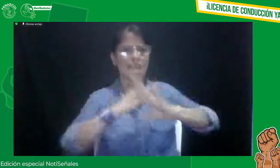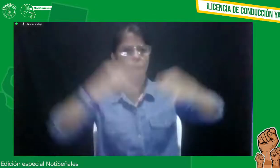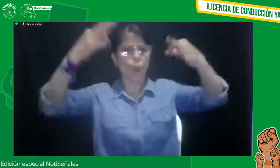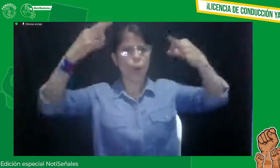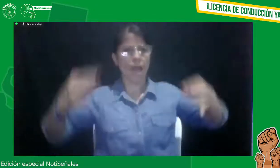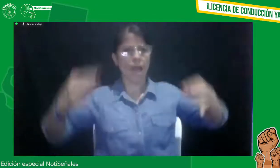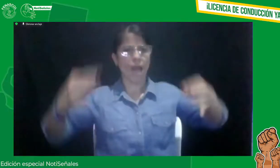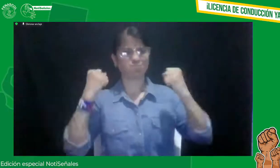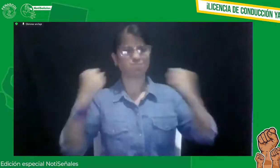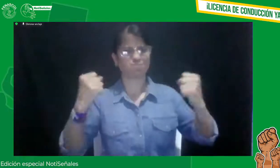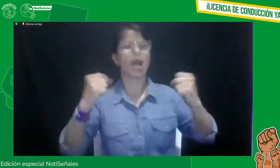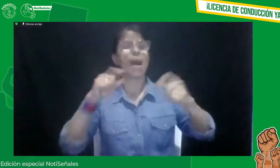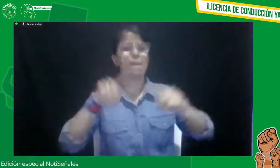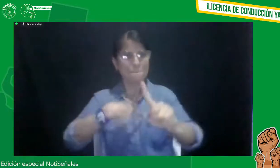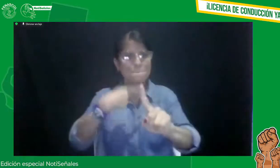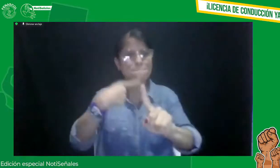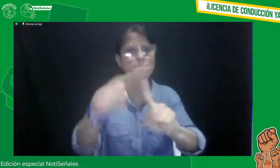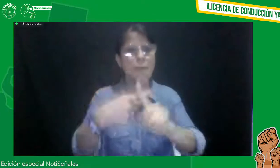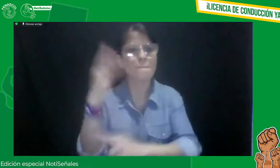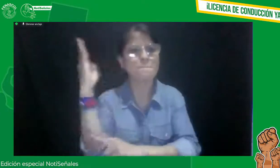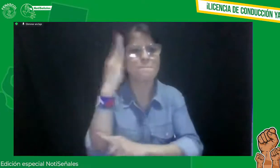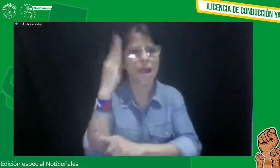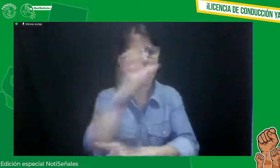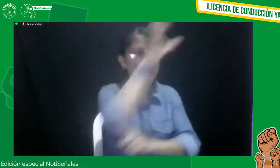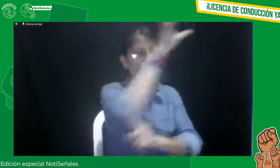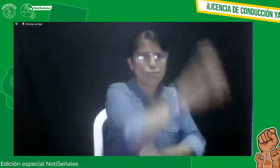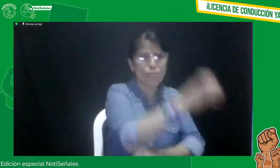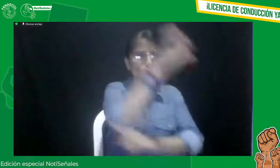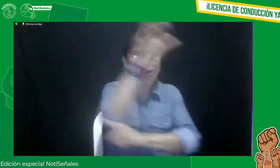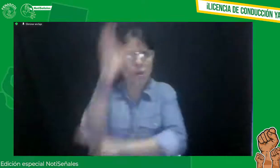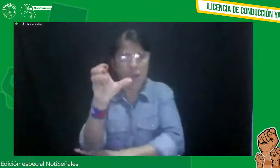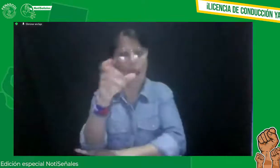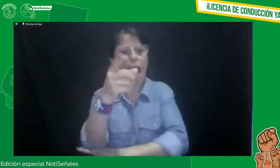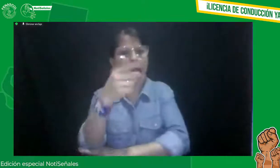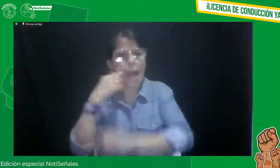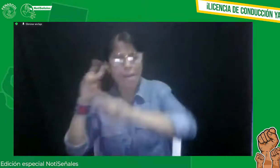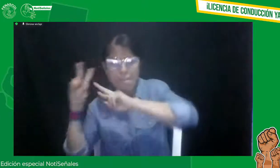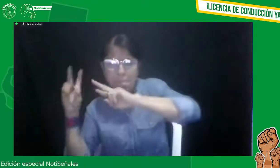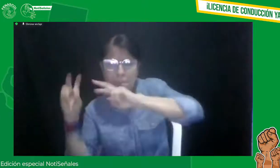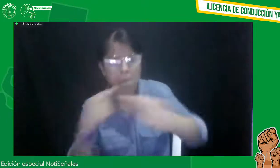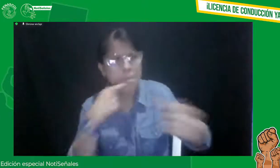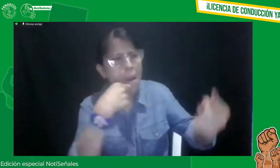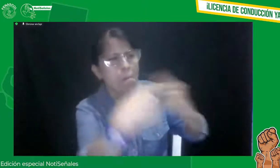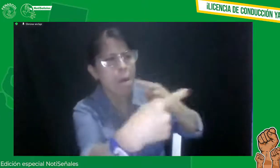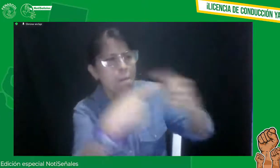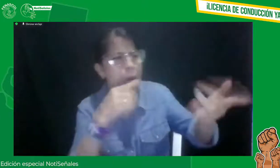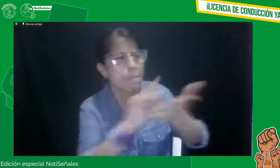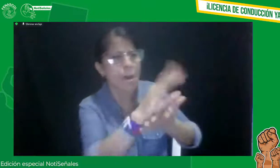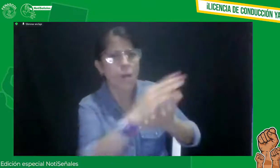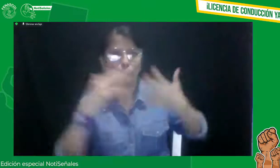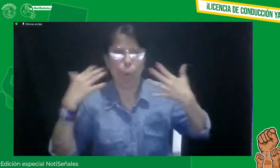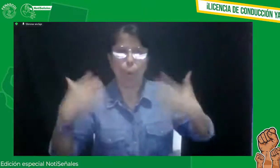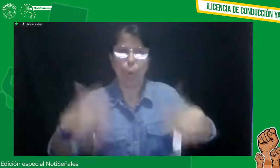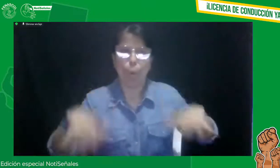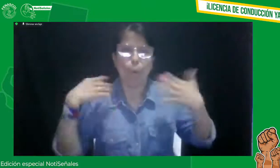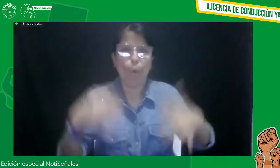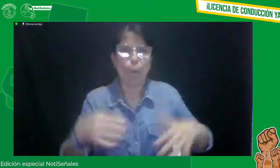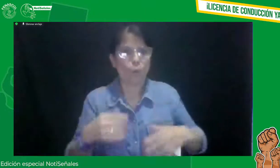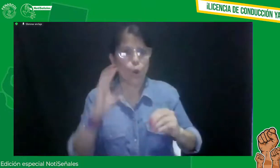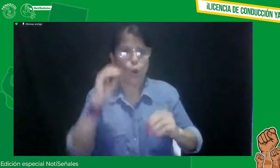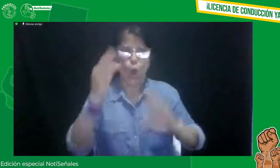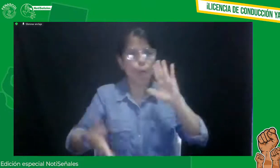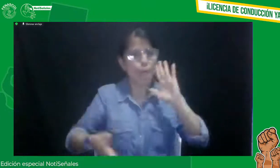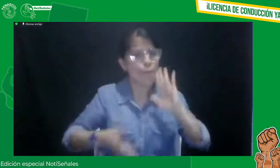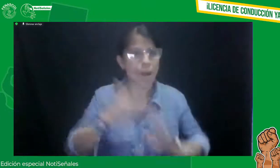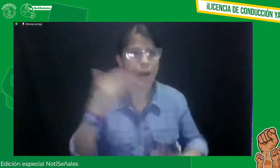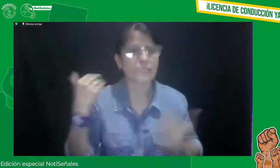Entonces estamos buscando como todo el aditamento seguro para tener de pronto carpas